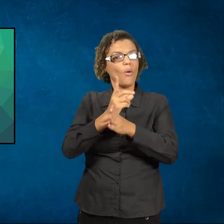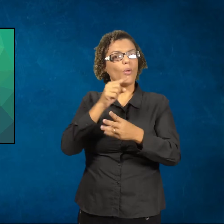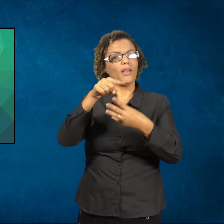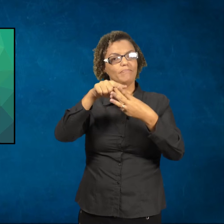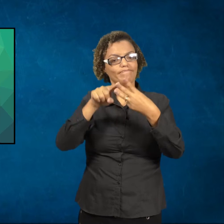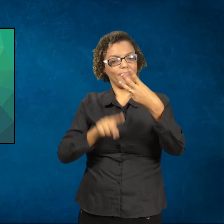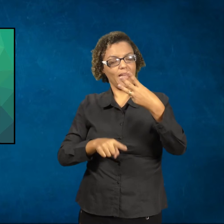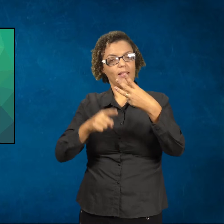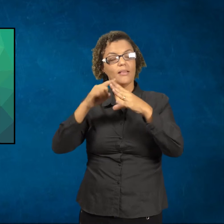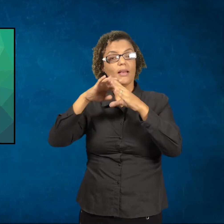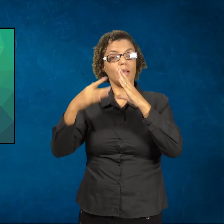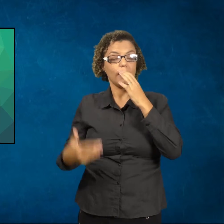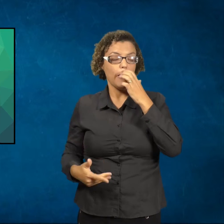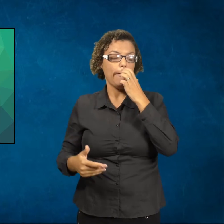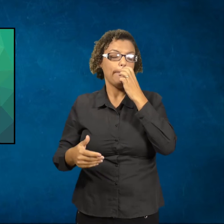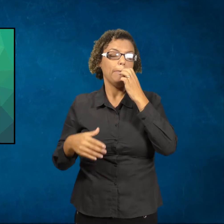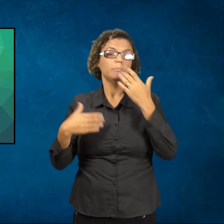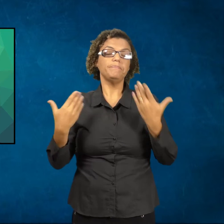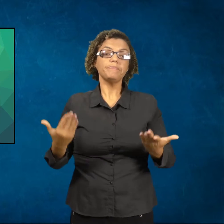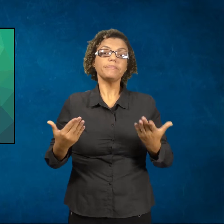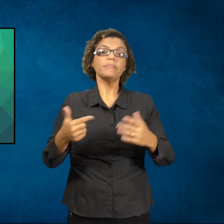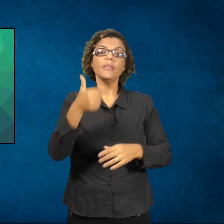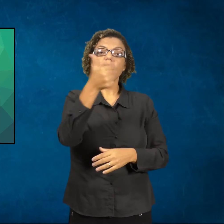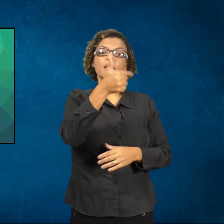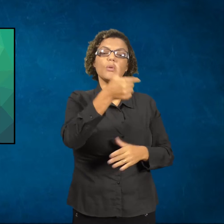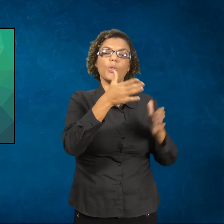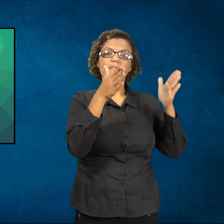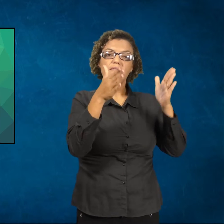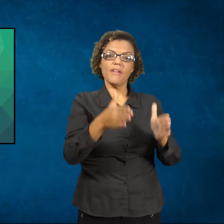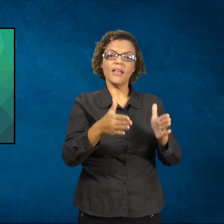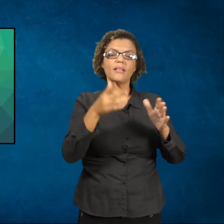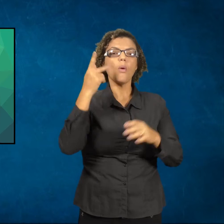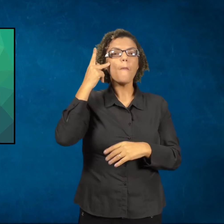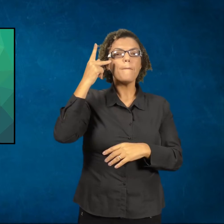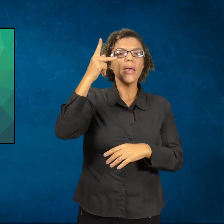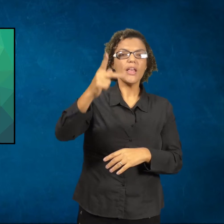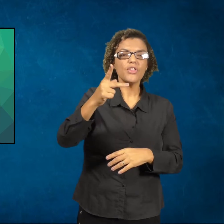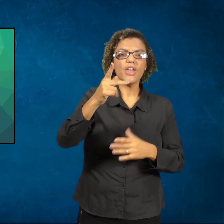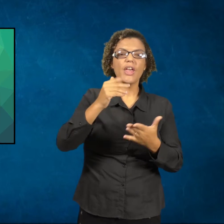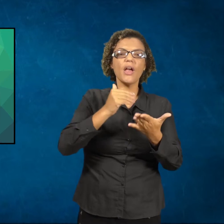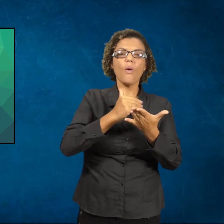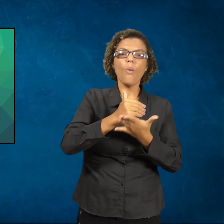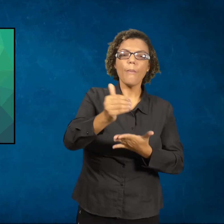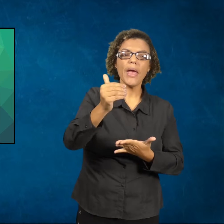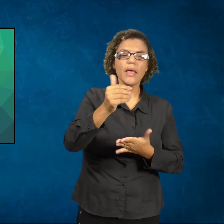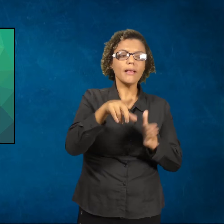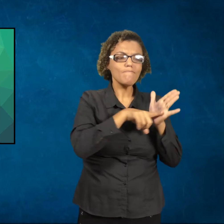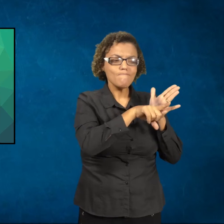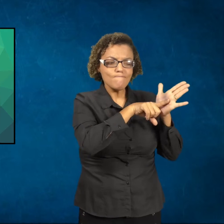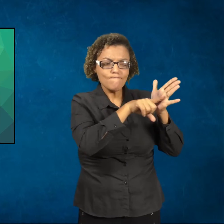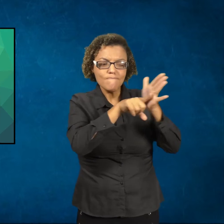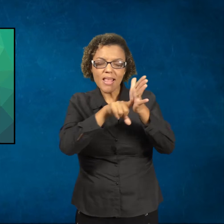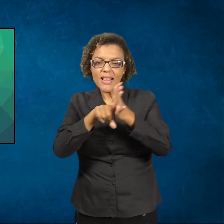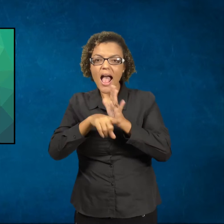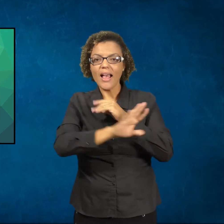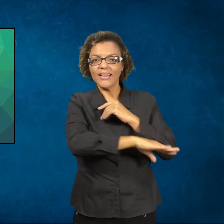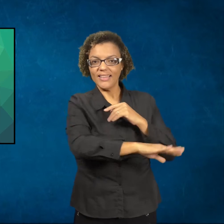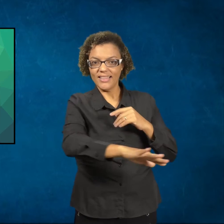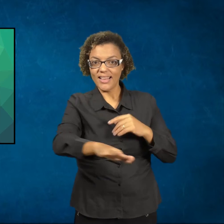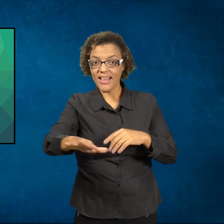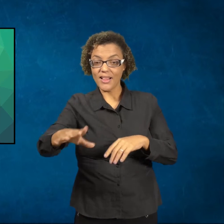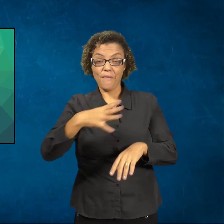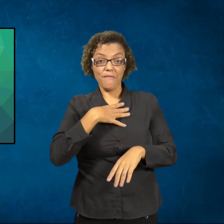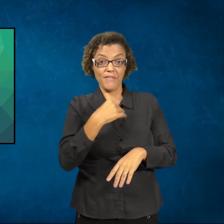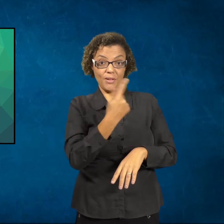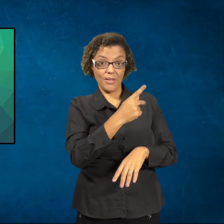segunda fase, o Piaget ele começa a trabalhar essa ideia com as crianças, os filhos dele. Ele